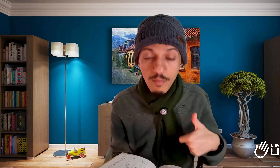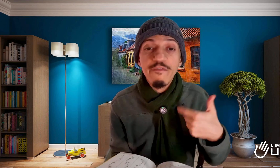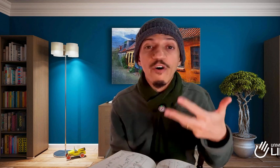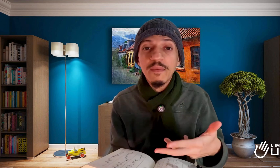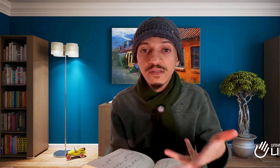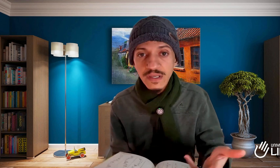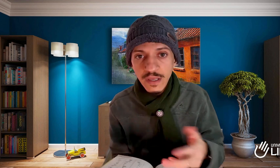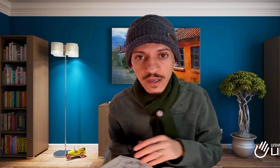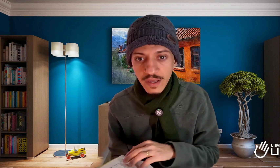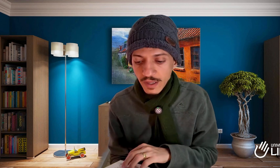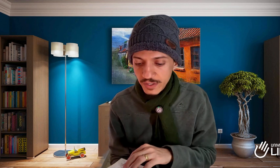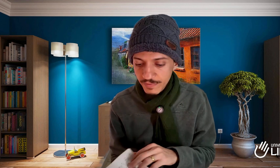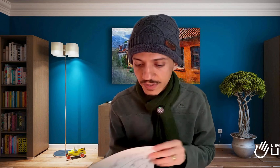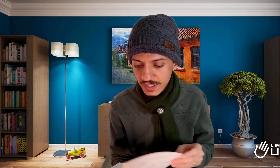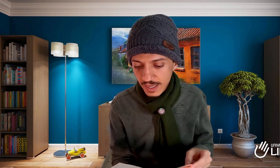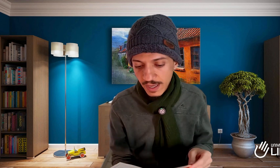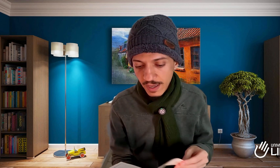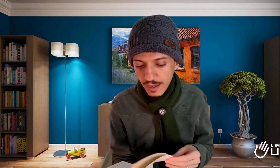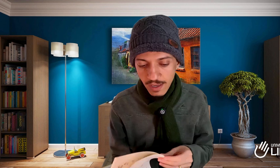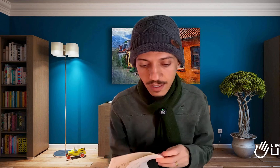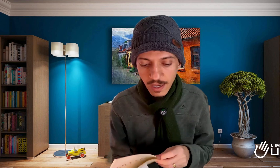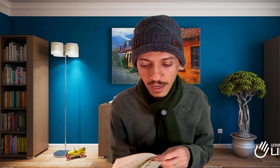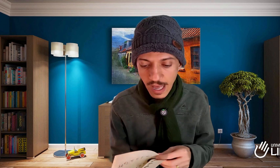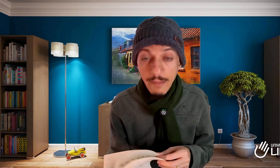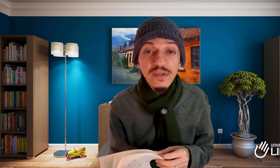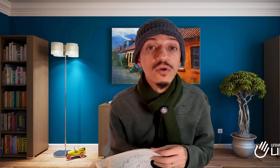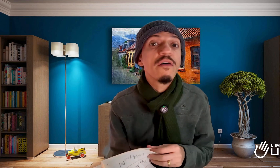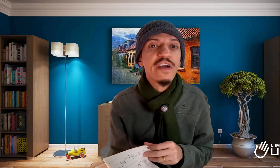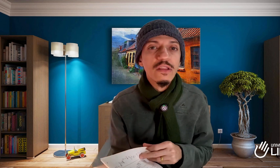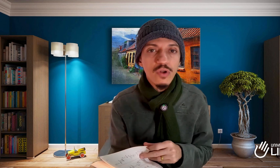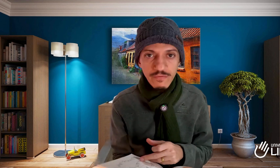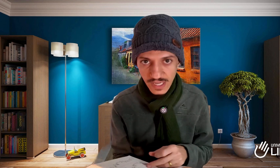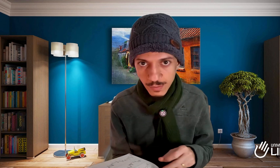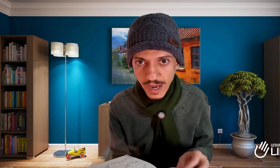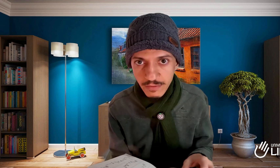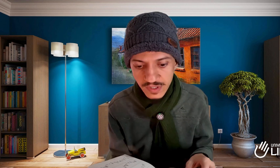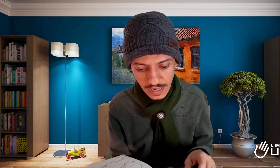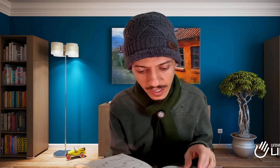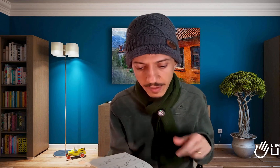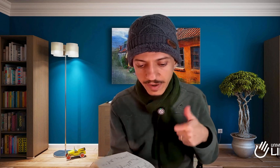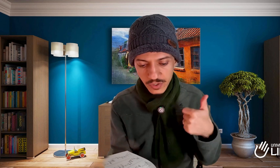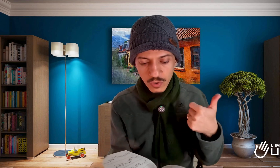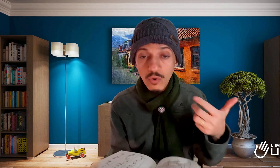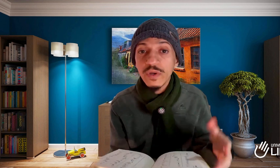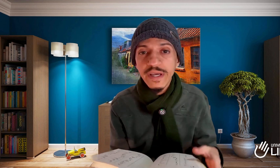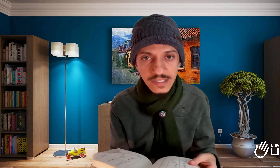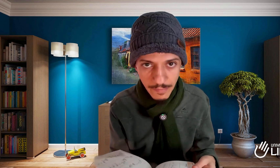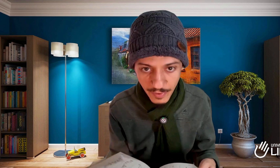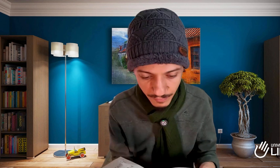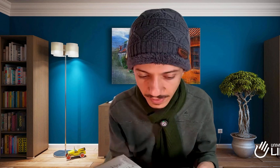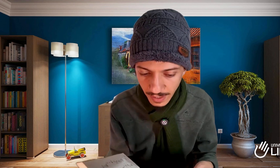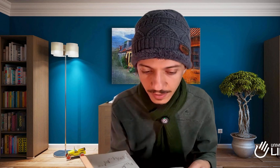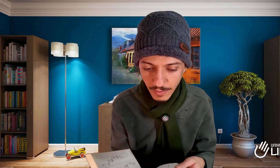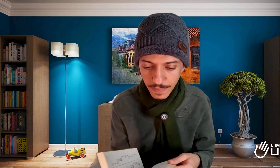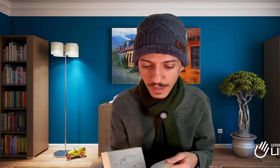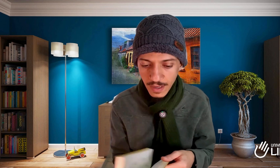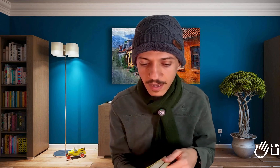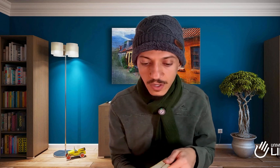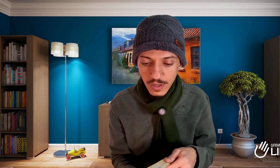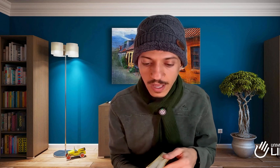forma, sim, de você ir absorvendo novos aspectos da Libras ou ir se aprofundando.